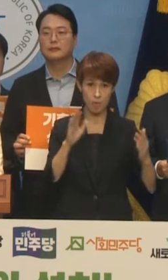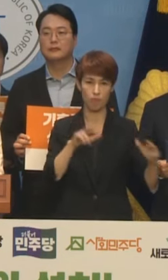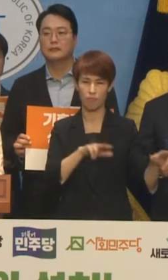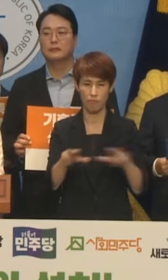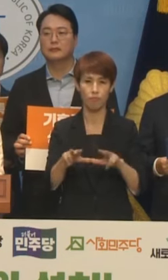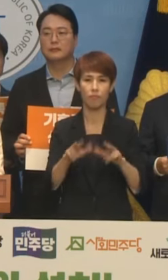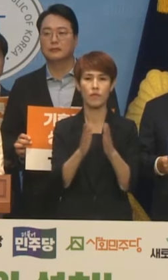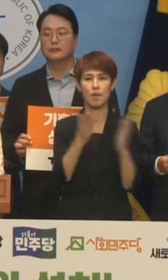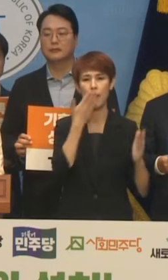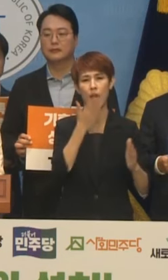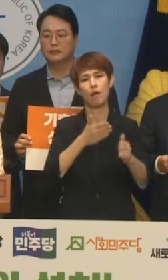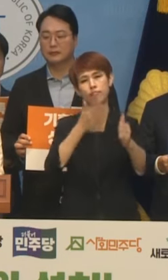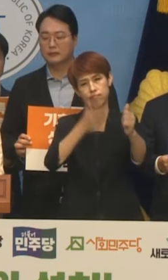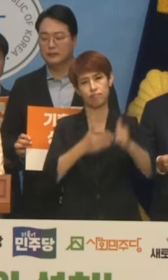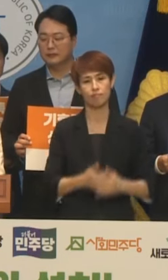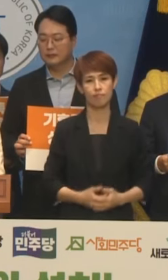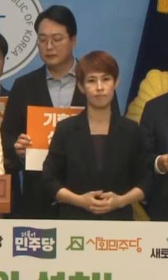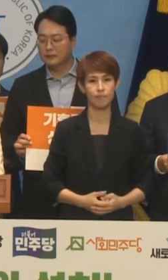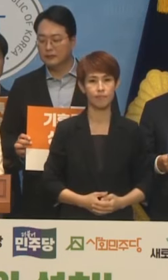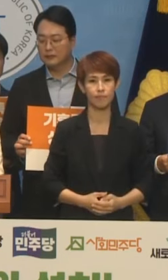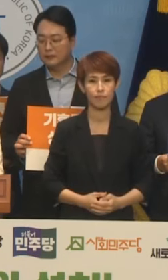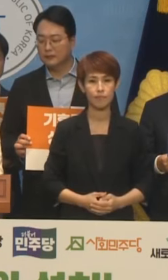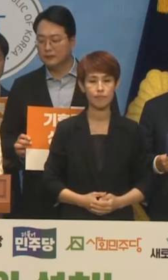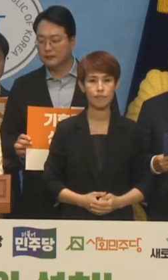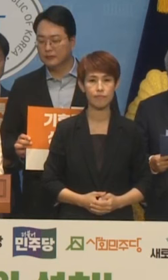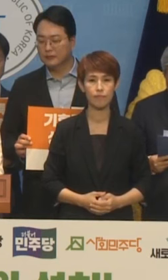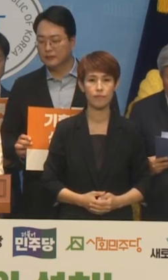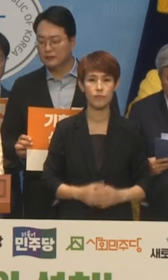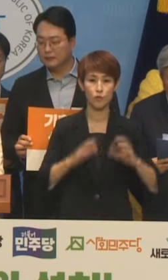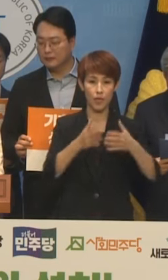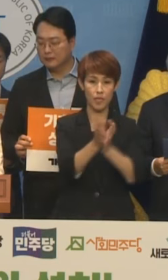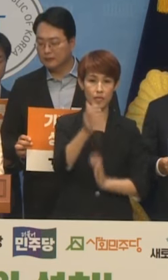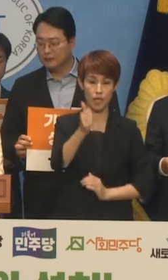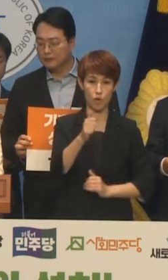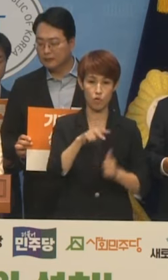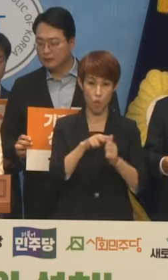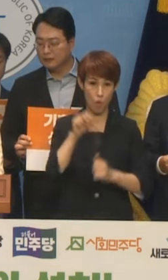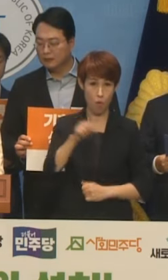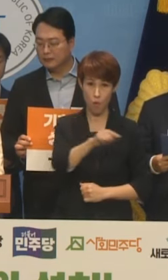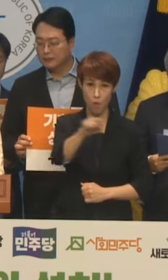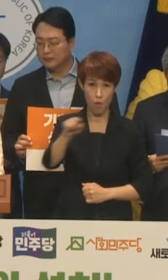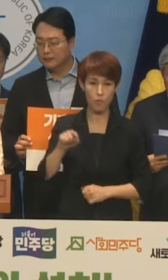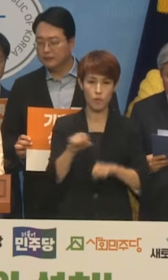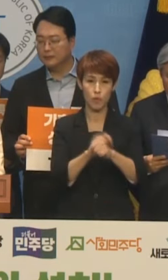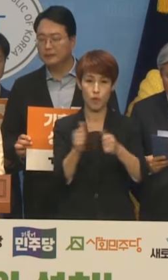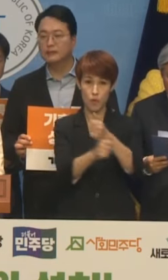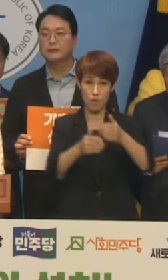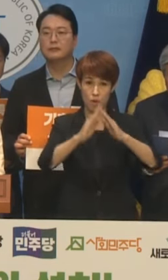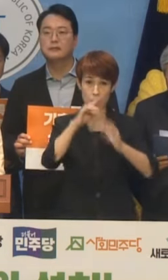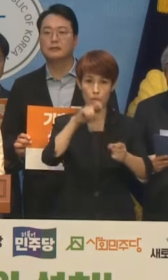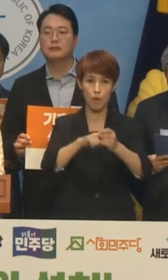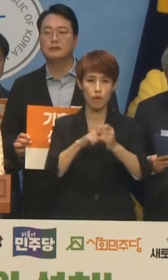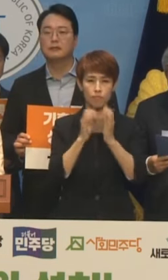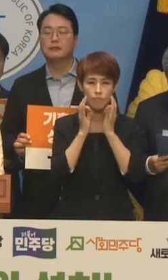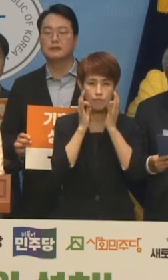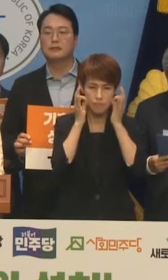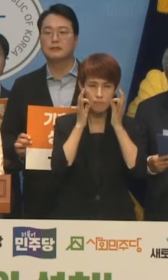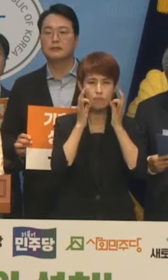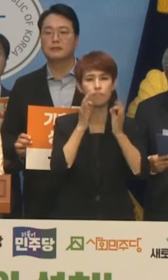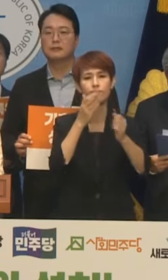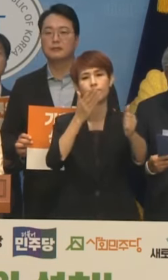할 것을 요청드립니다. 아울러 국회의장 후보자들 또한 특위 설치를 위해 적극적으로